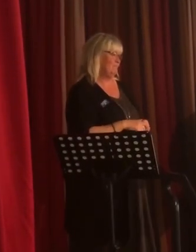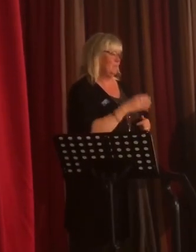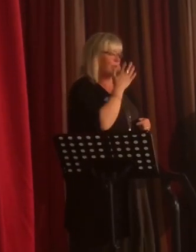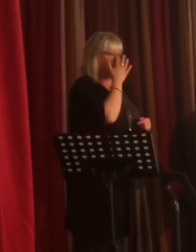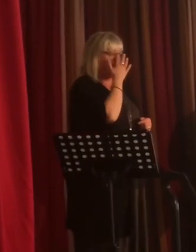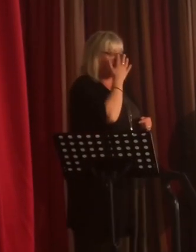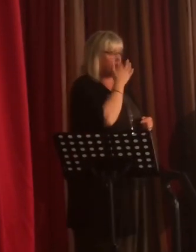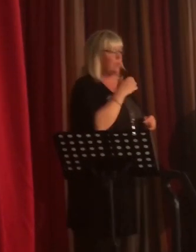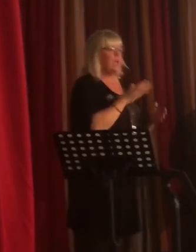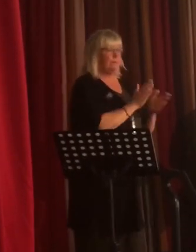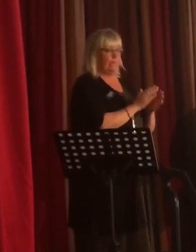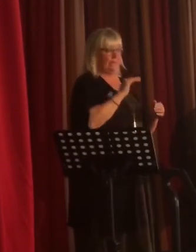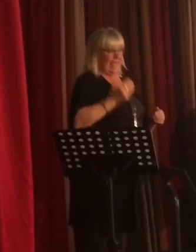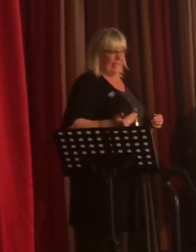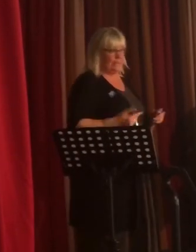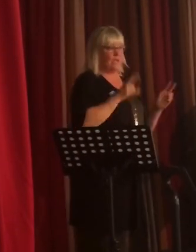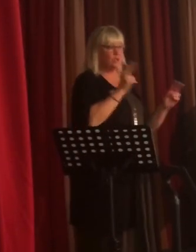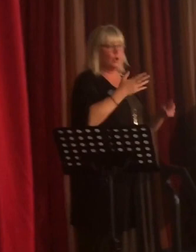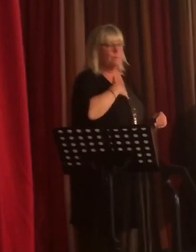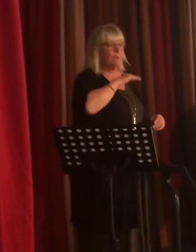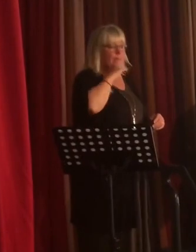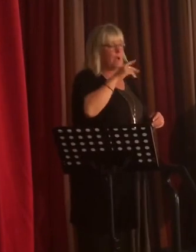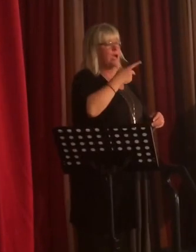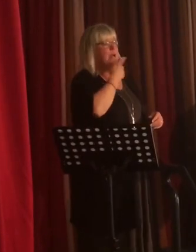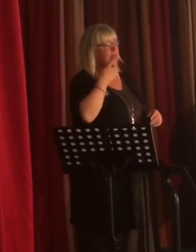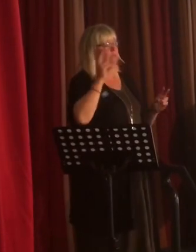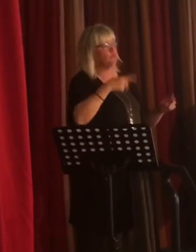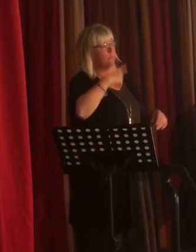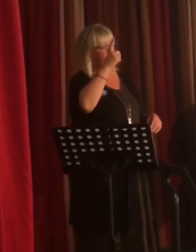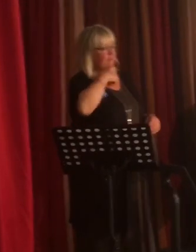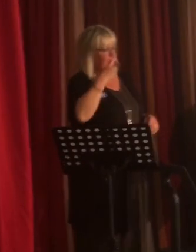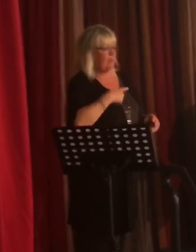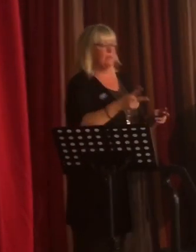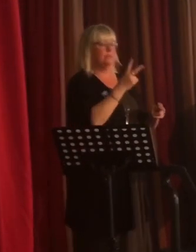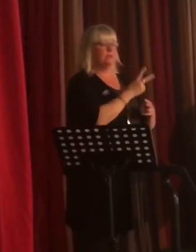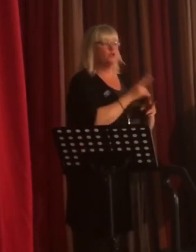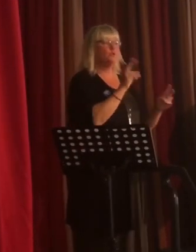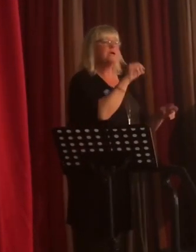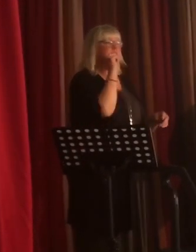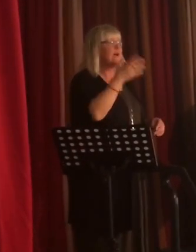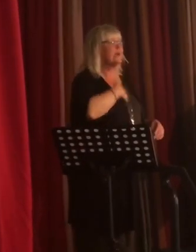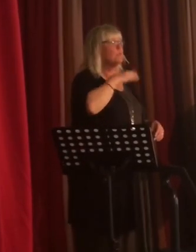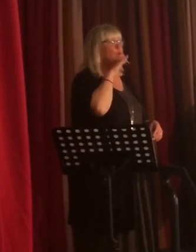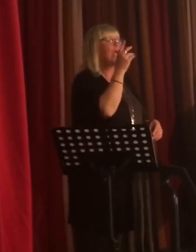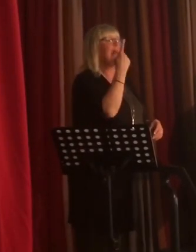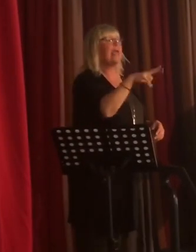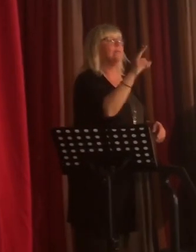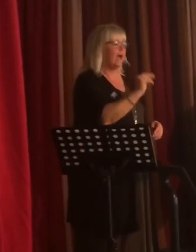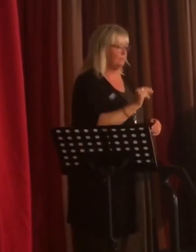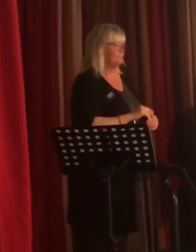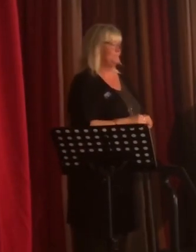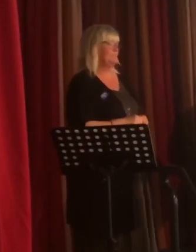Med henne som mamma och Leif som farfar. Dessutom vår svärmor Lena.